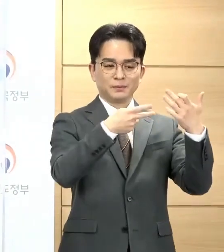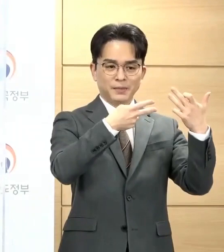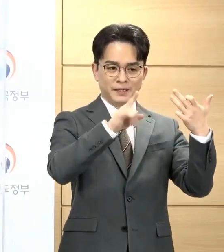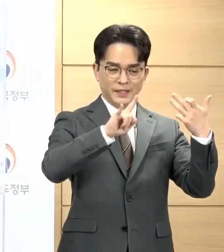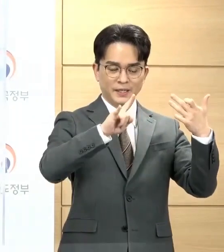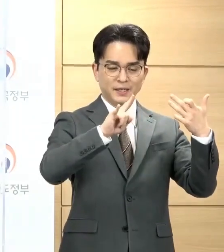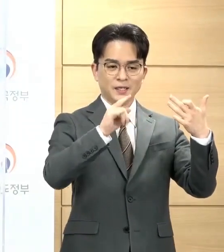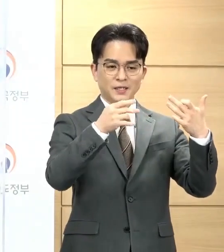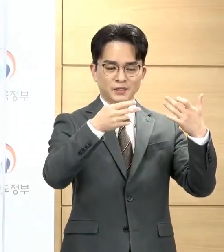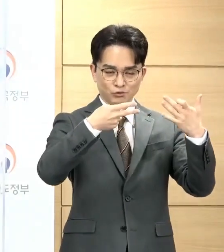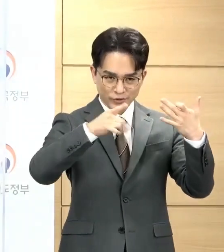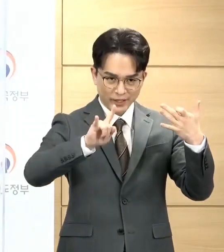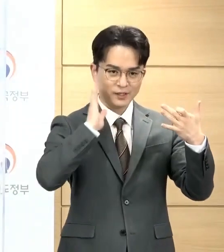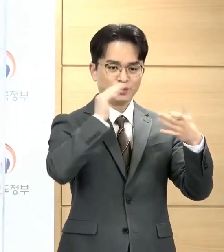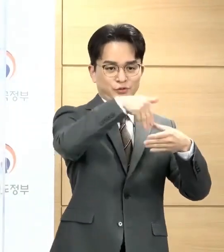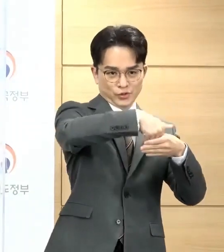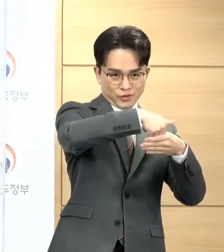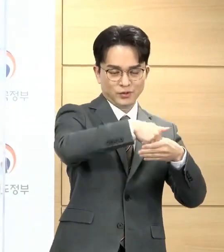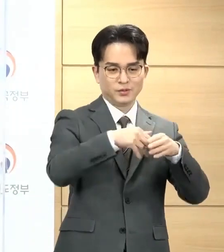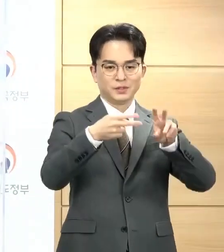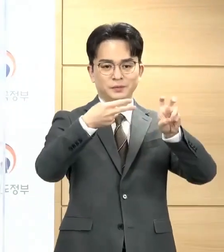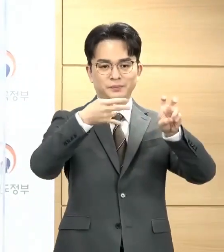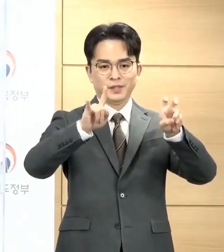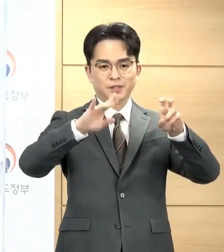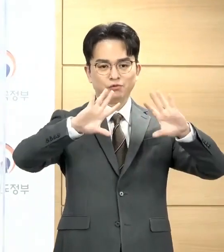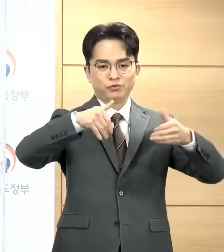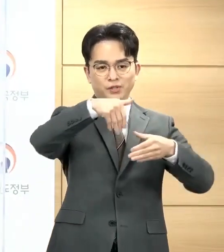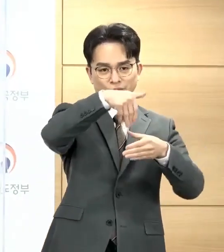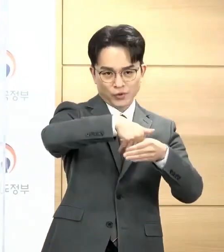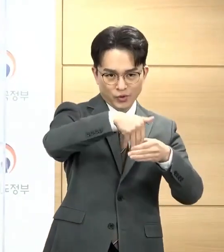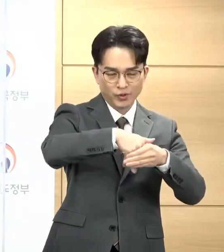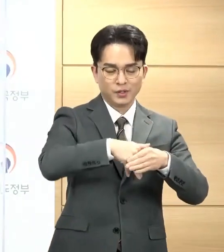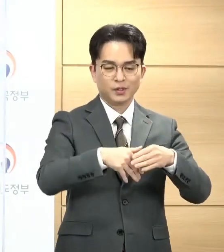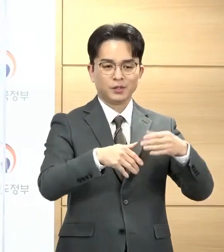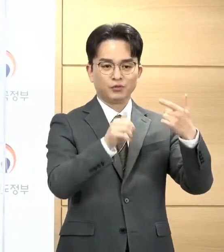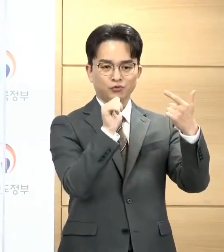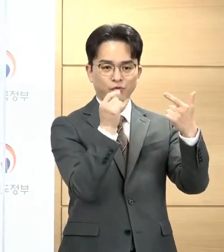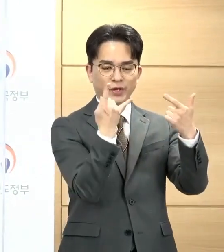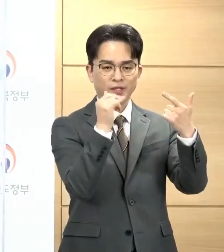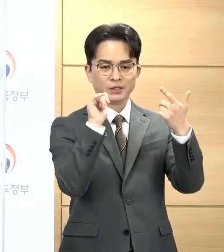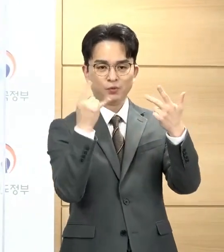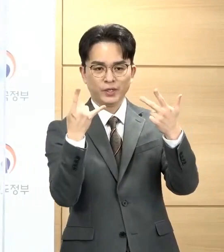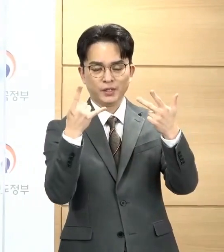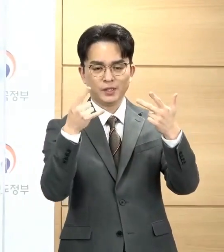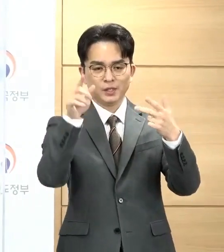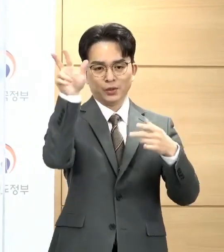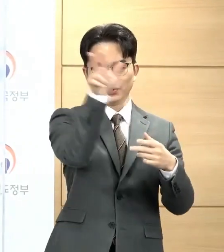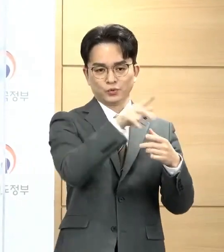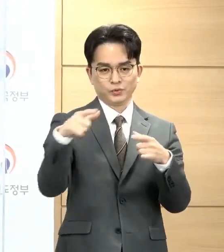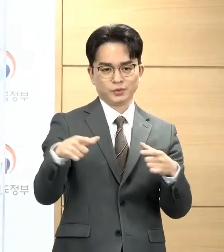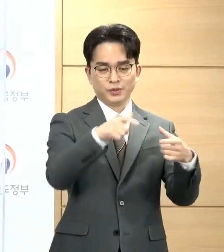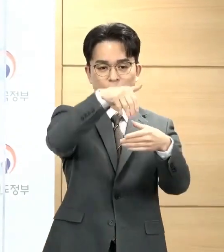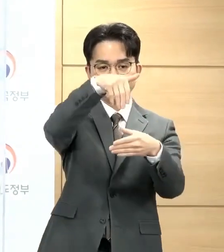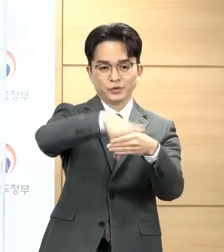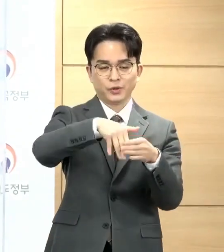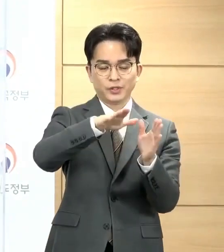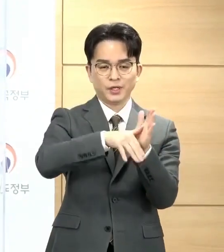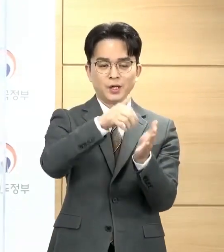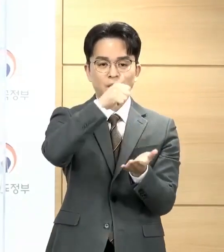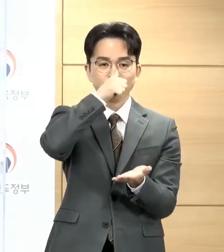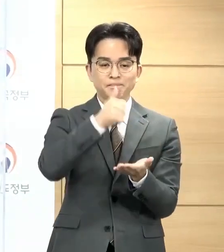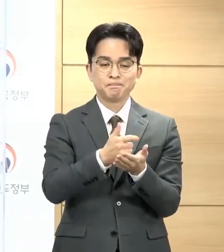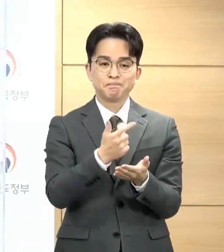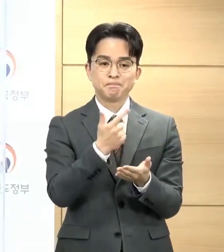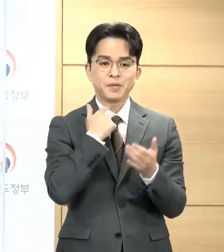대통령 선거 제20대 국회의원 선거 제67회 전국 동시